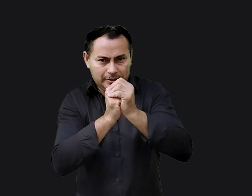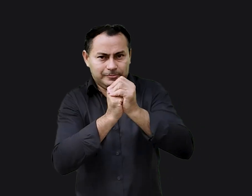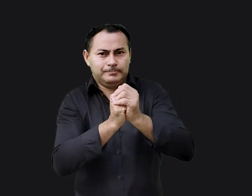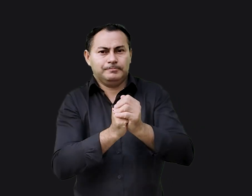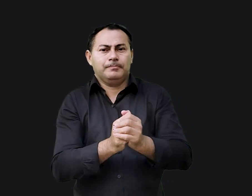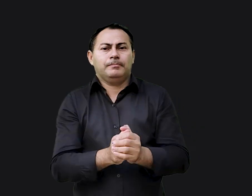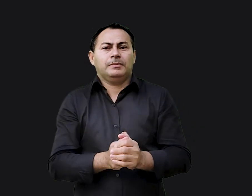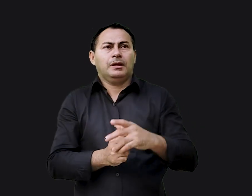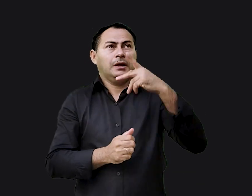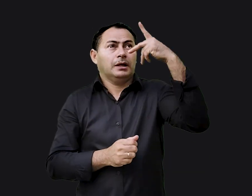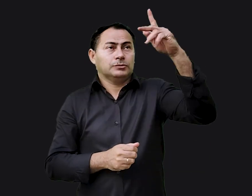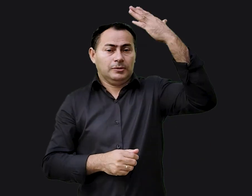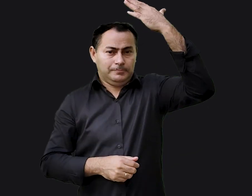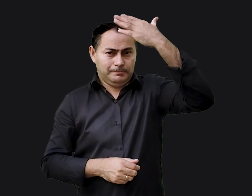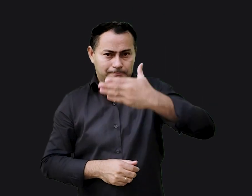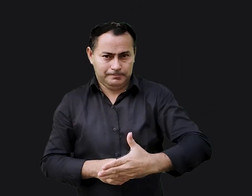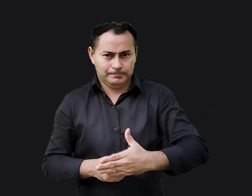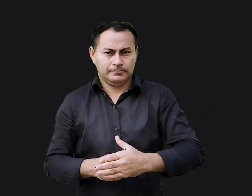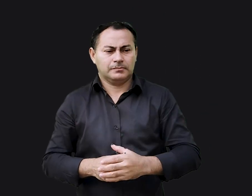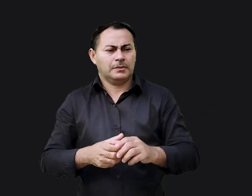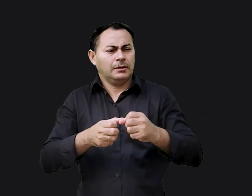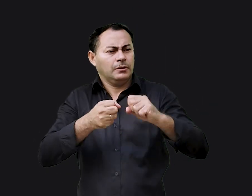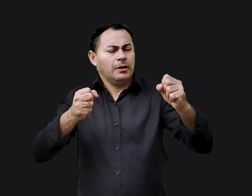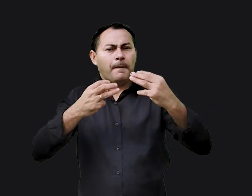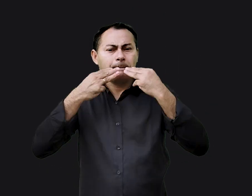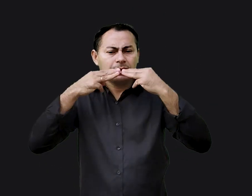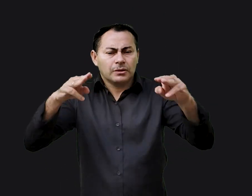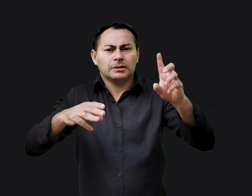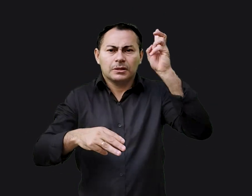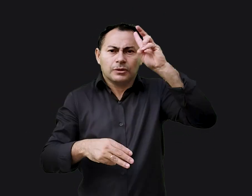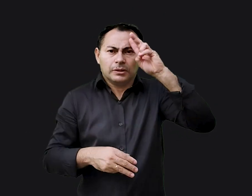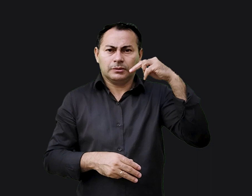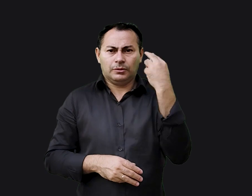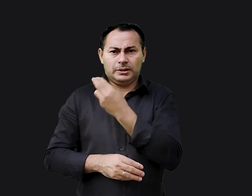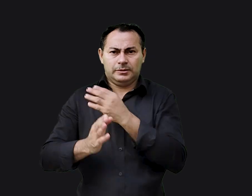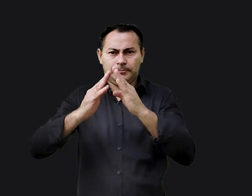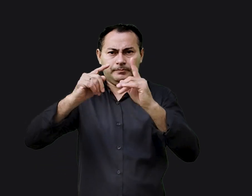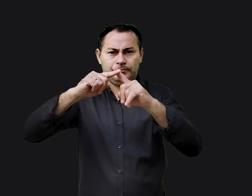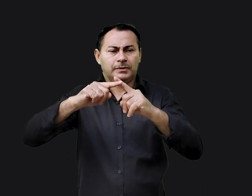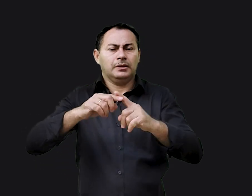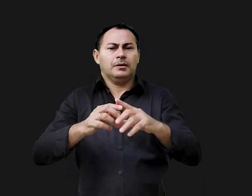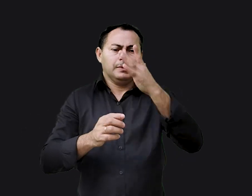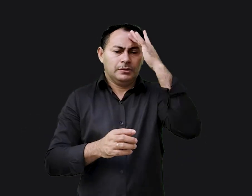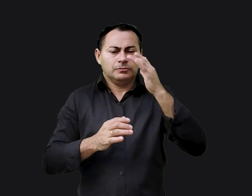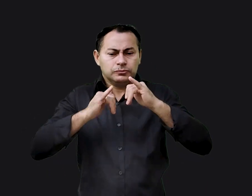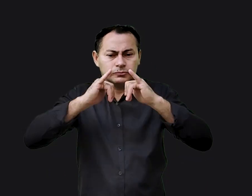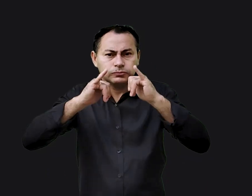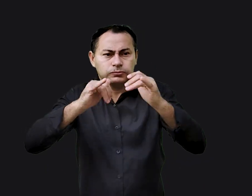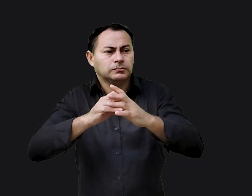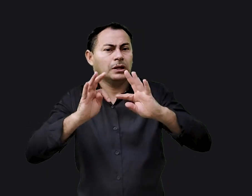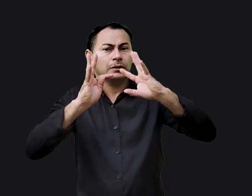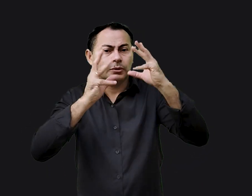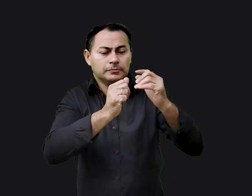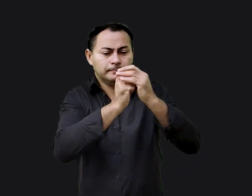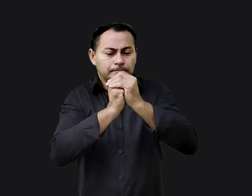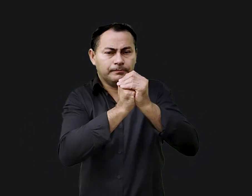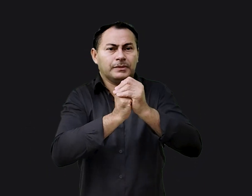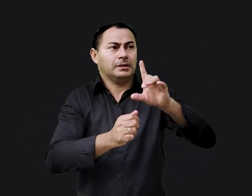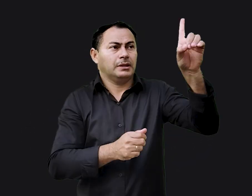adorá-lo da sua presença os grandes Missionários da história da nossa igreja e os grandes obreiros de Deus foram todos